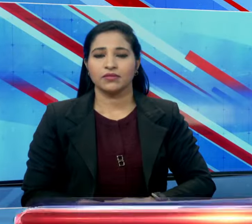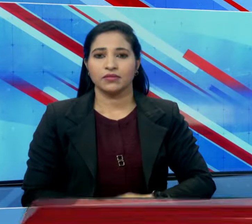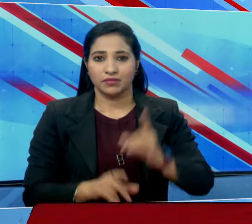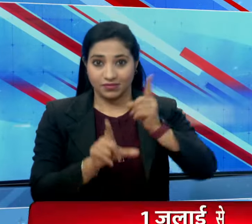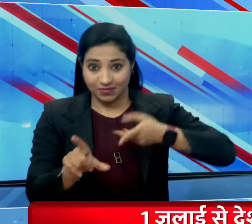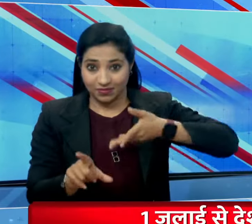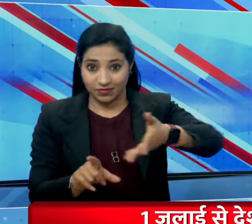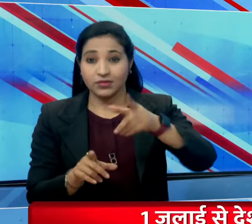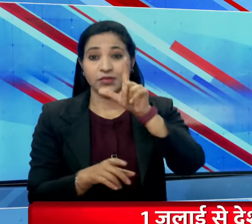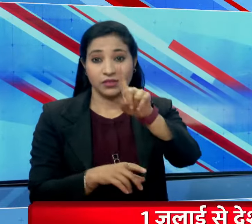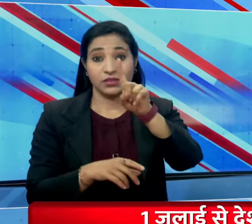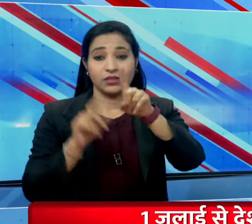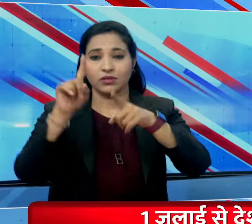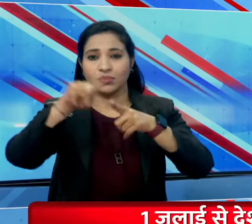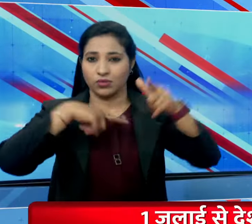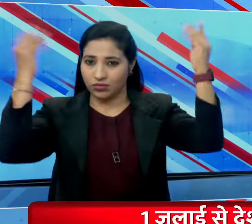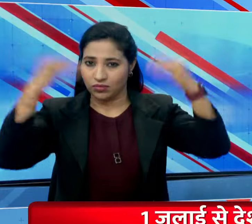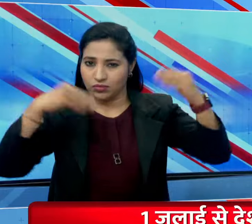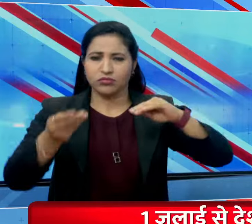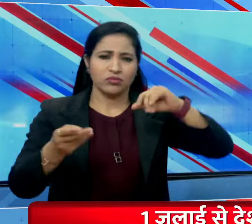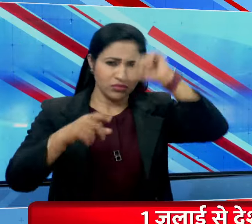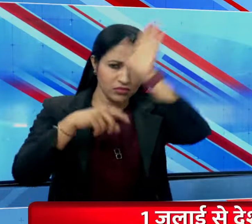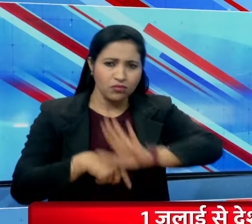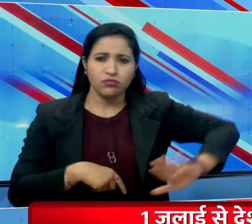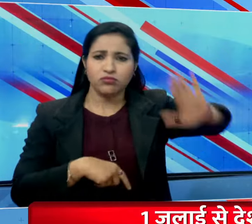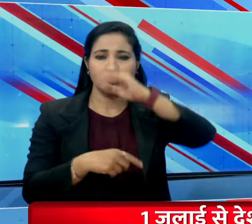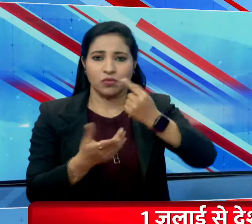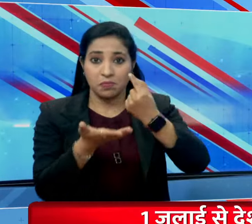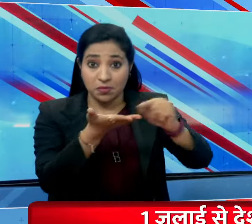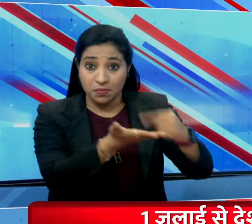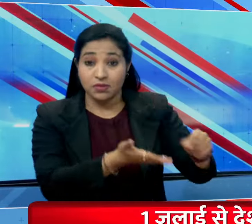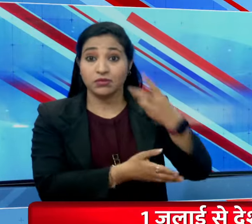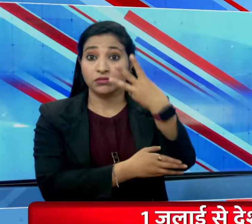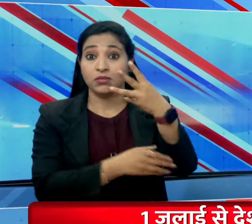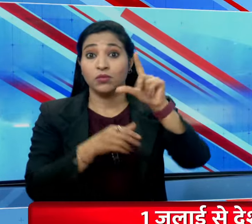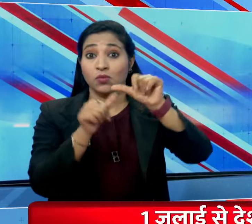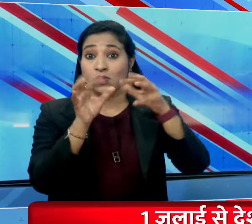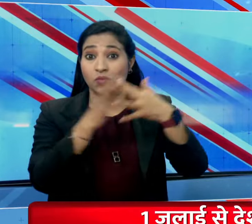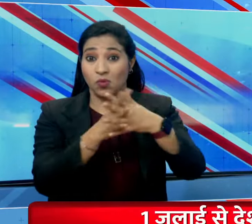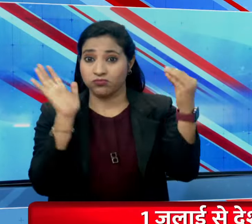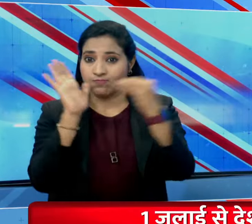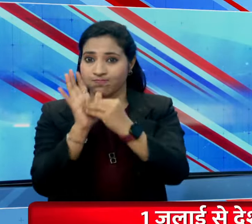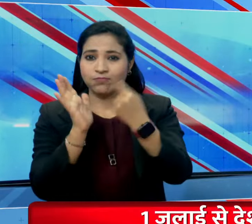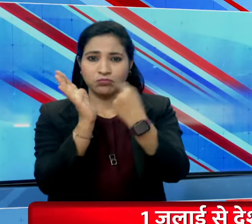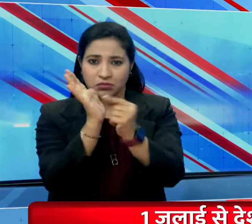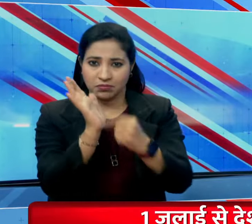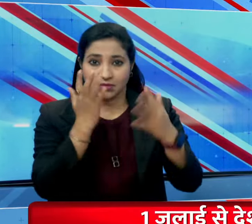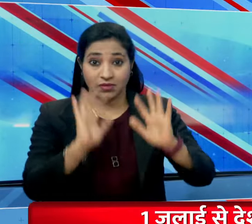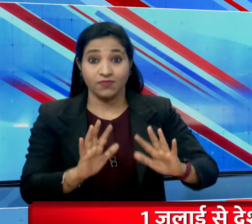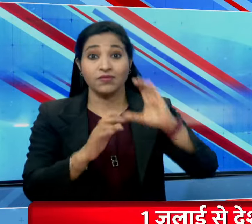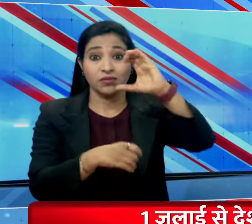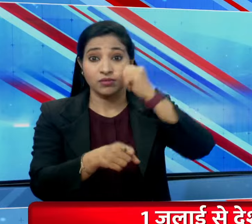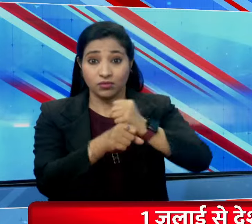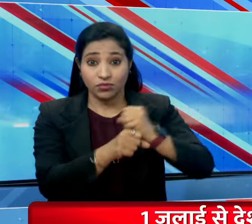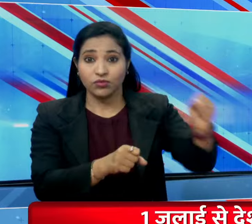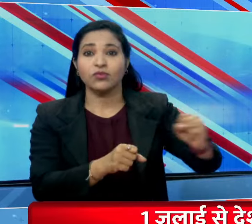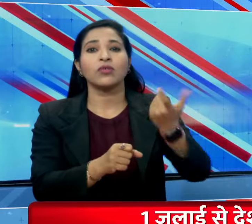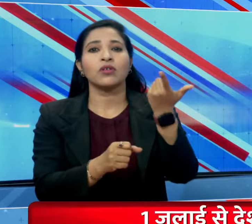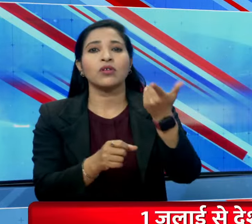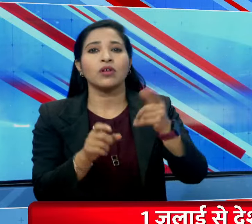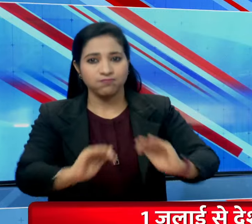इस साल 1 जुलाई से देश भर में लागू होंगे तीनों नए आपराधिक कानून केंद्र सरकार ने जारी की